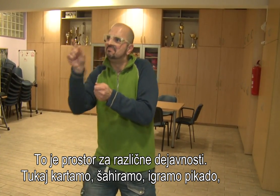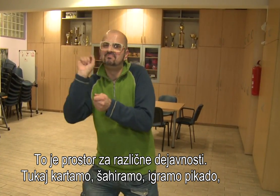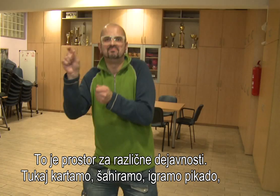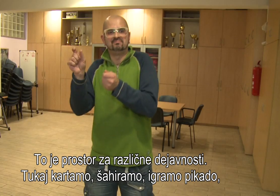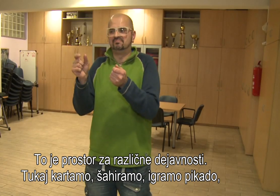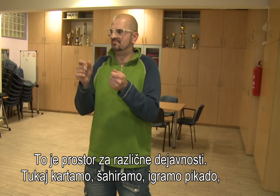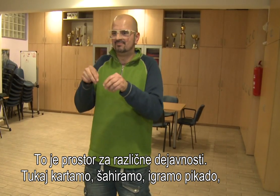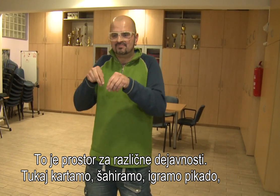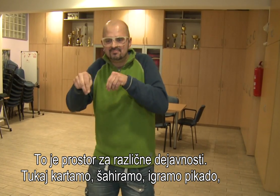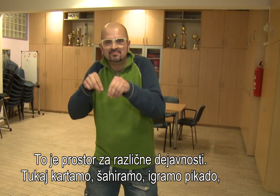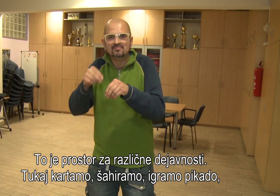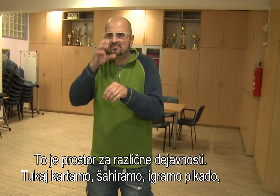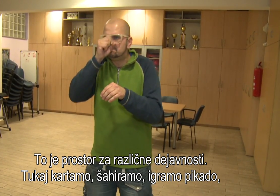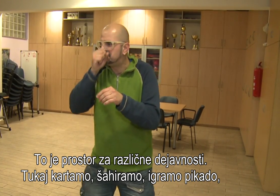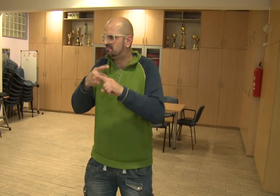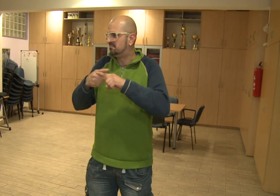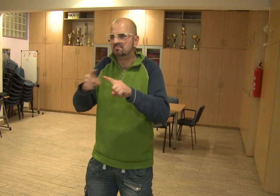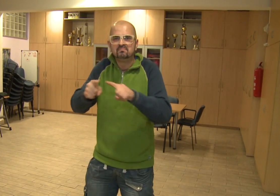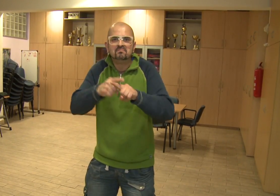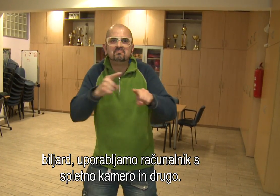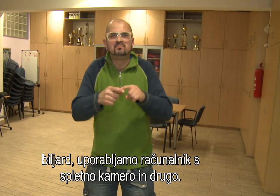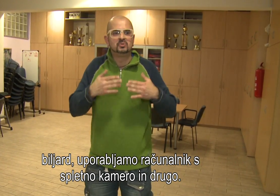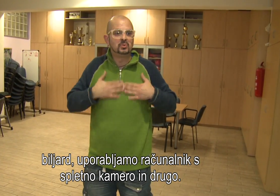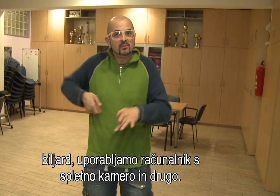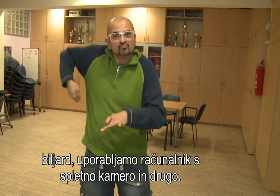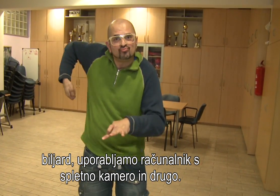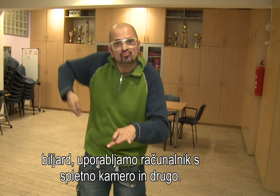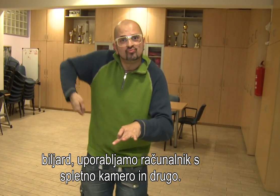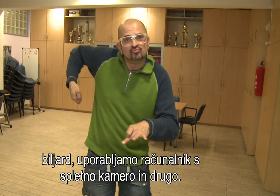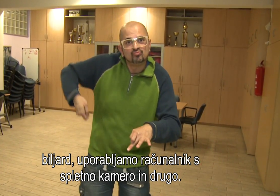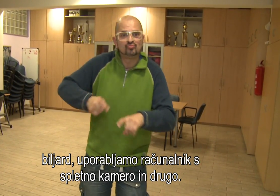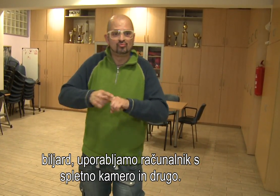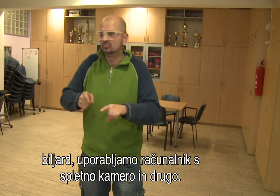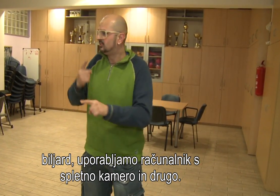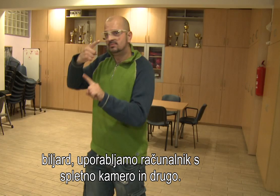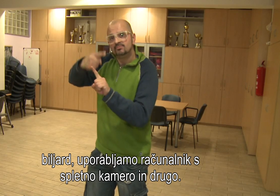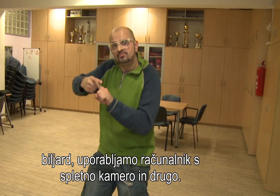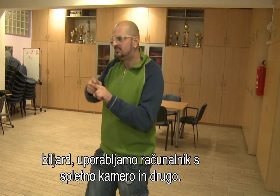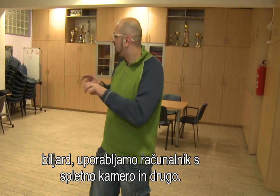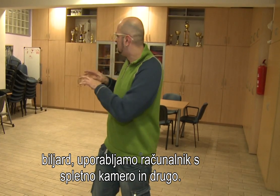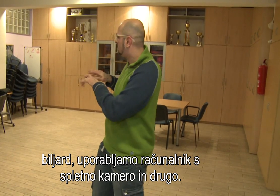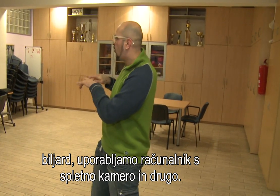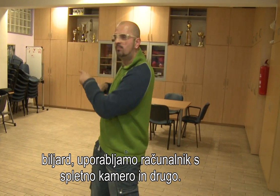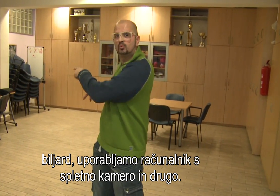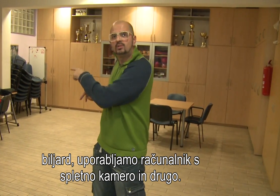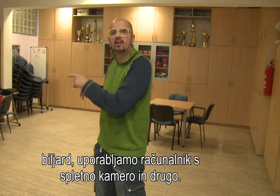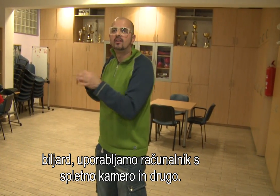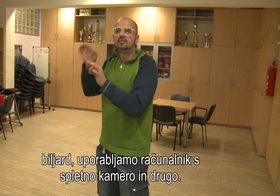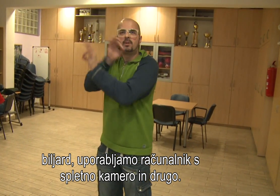pa e-mail, to mislim kažem, pa i ovdje, pa onda imate vi ovdje gore,